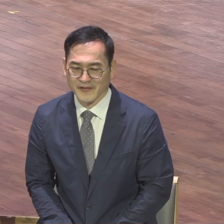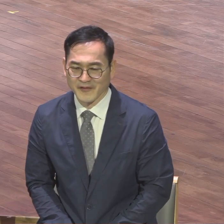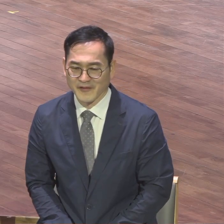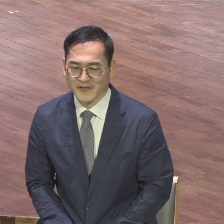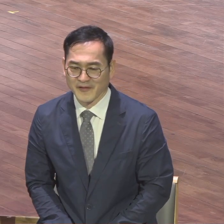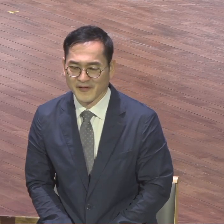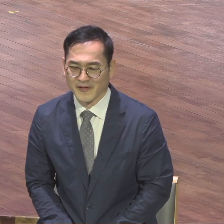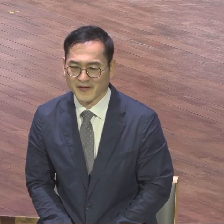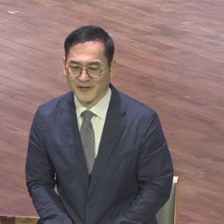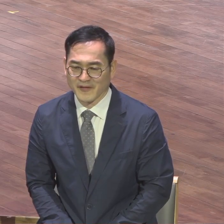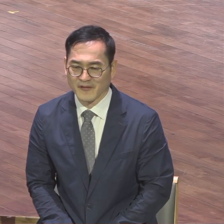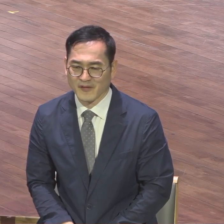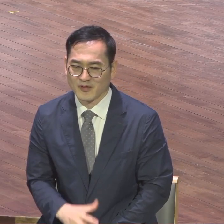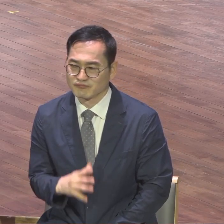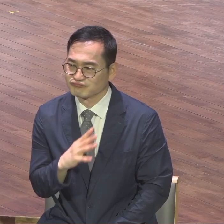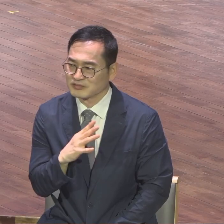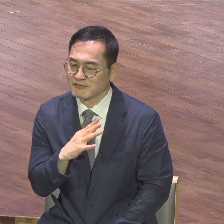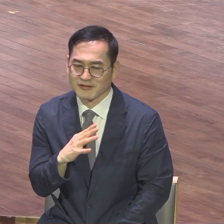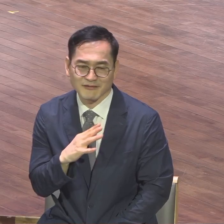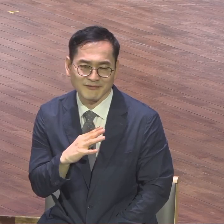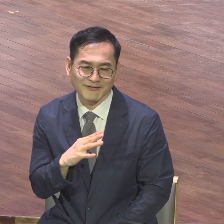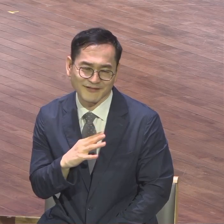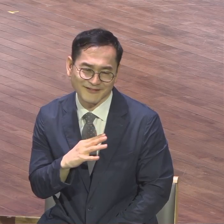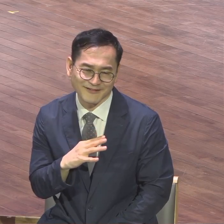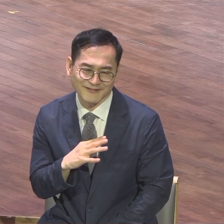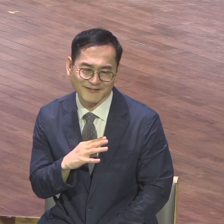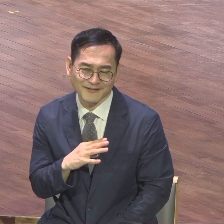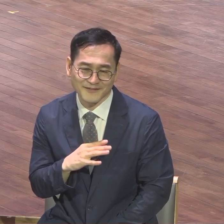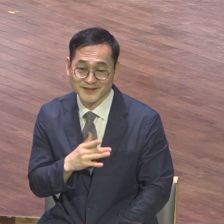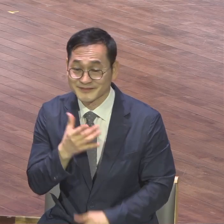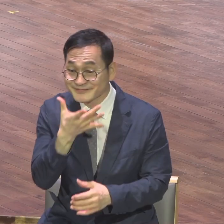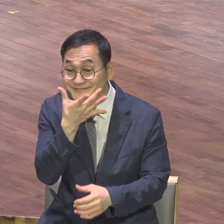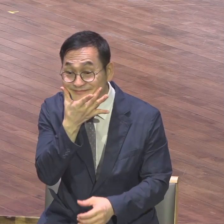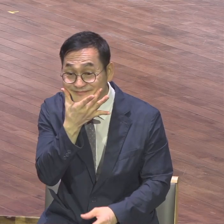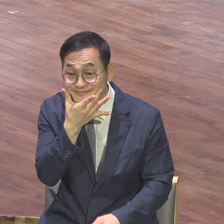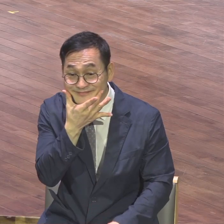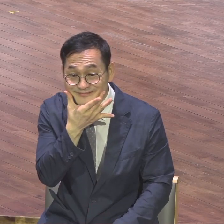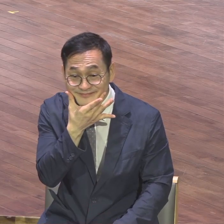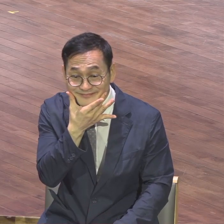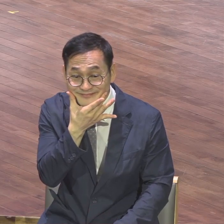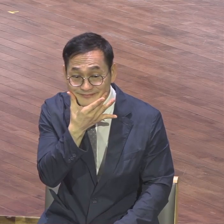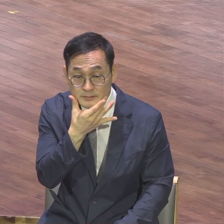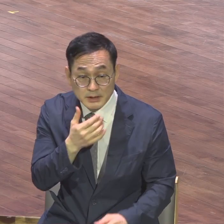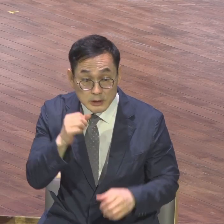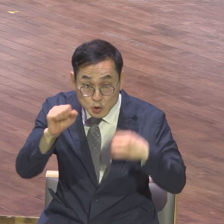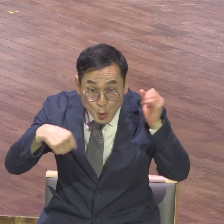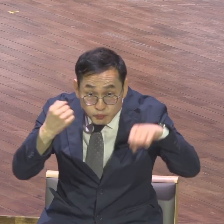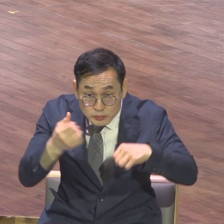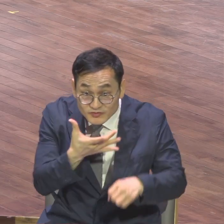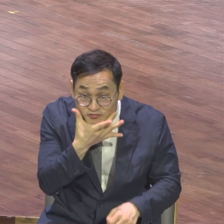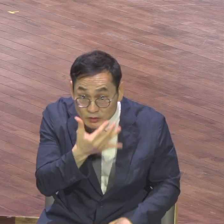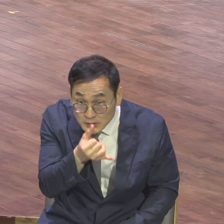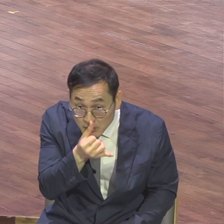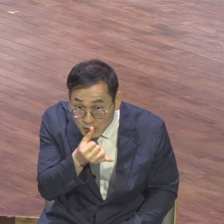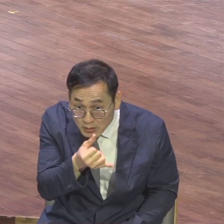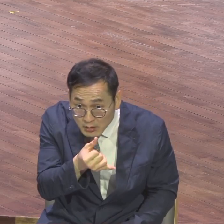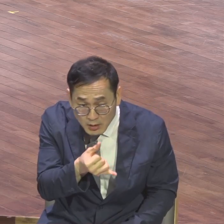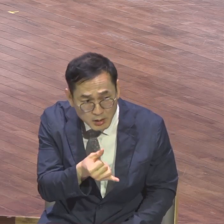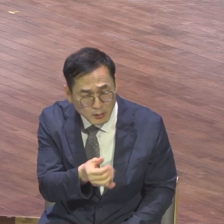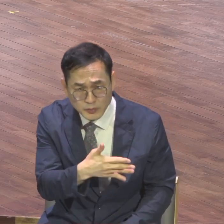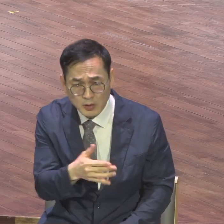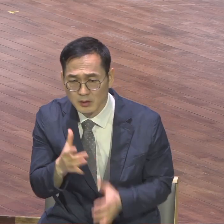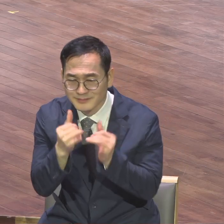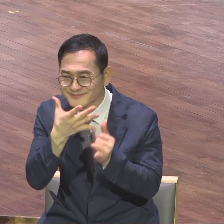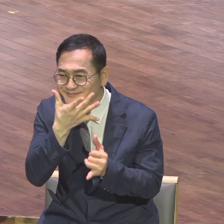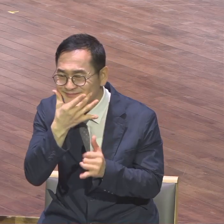그냥. 이 사람이요, 이 웃음은요, 웃는 거, 짐승은 웃는 게 없어요. 사람만 웃음과 울음이 있어요.